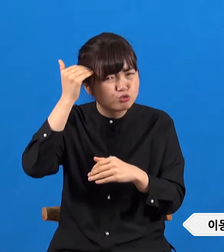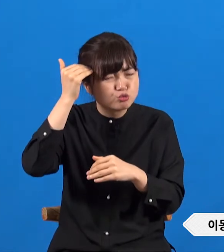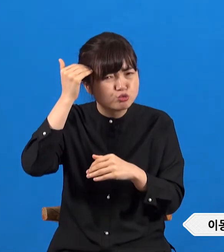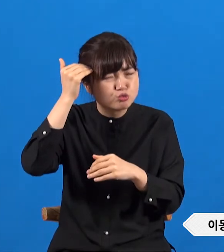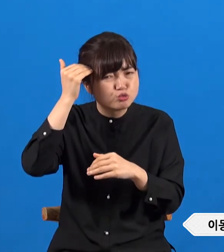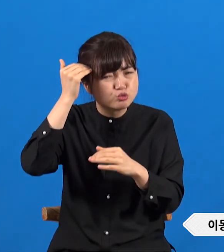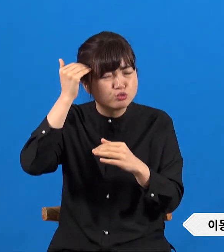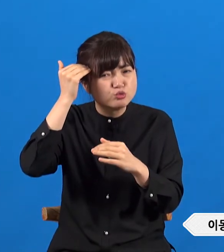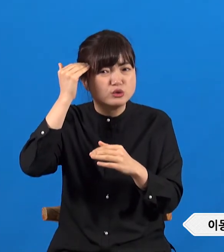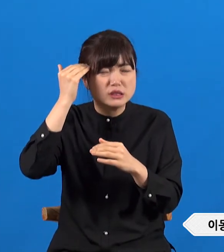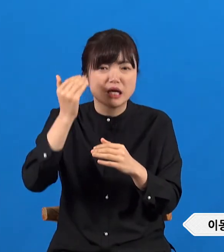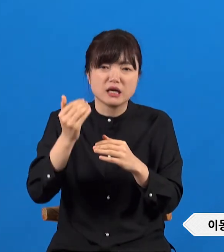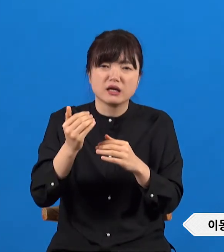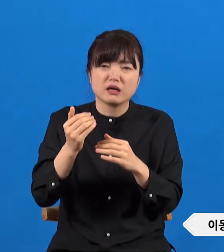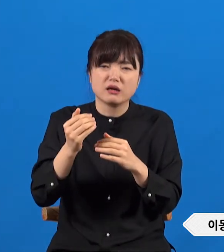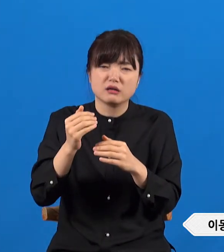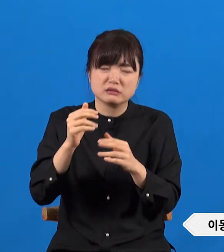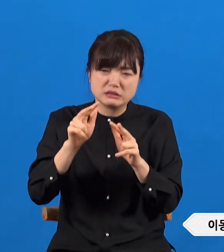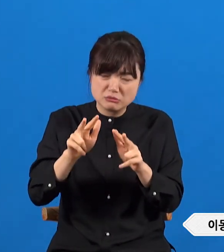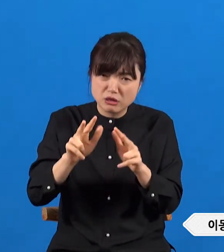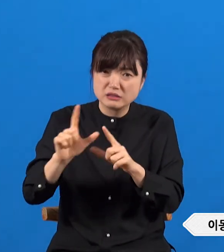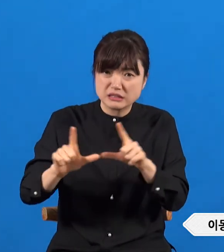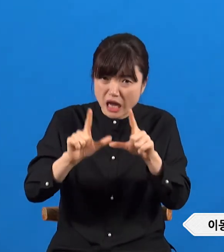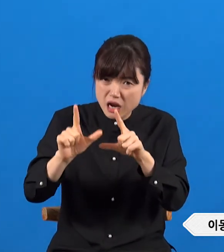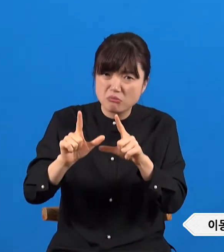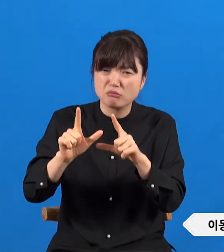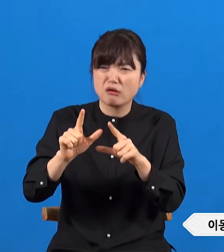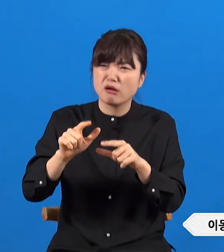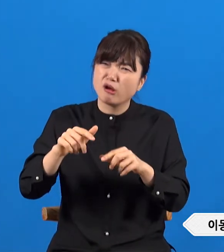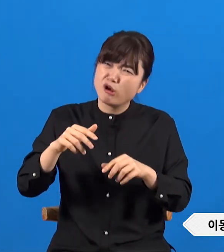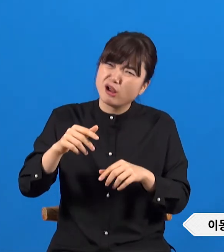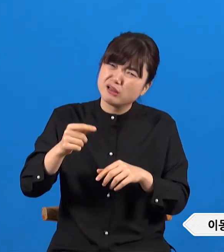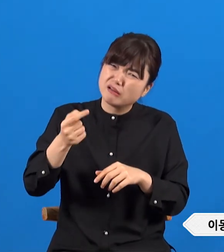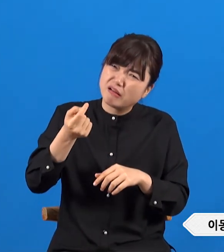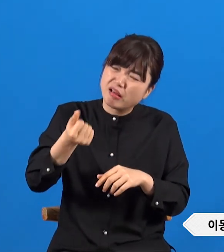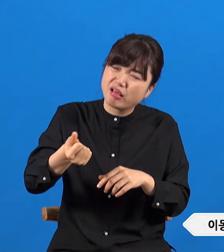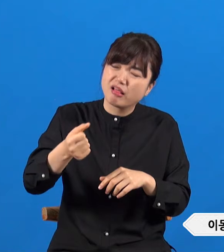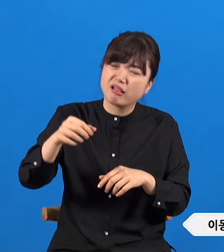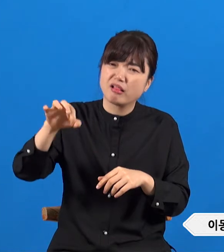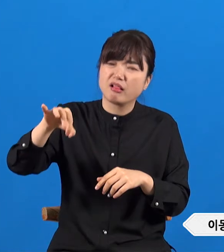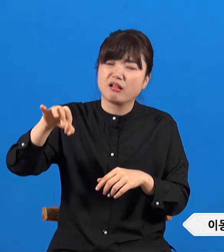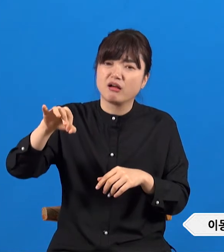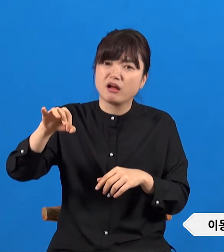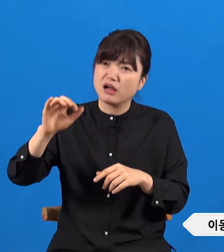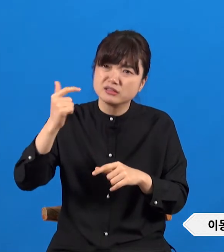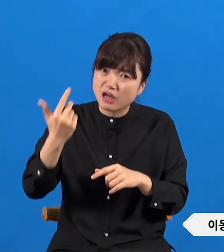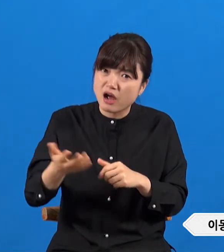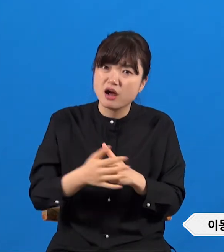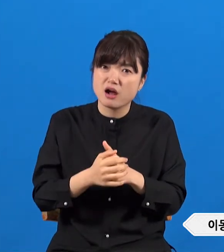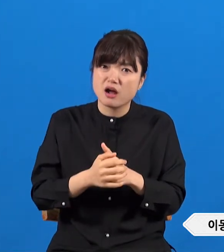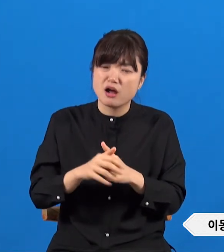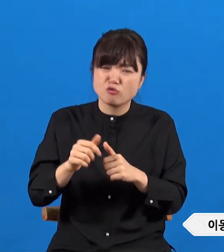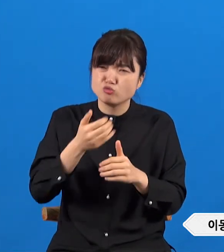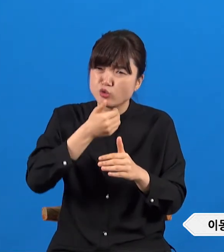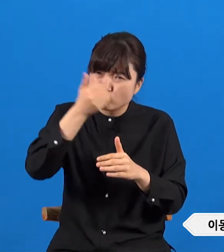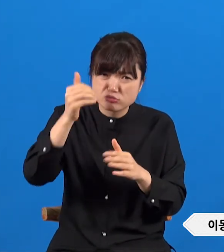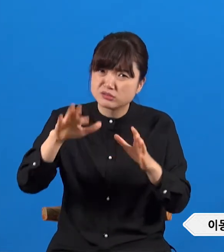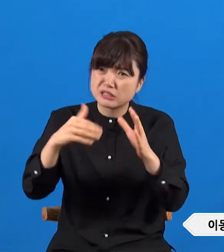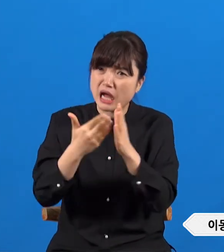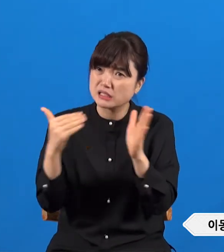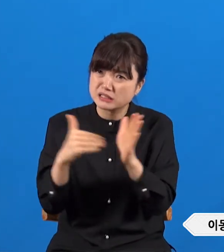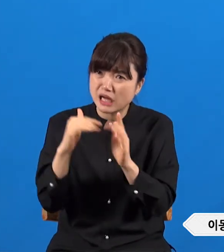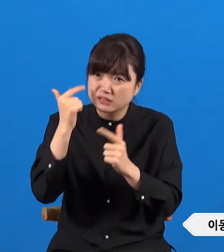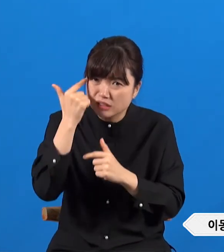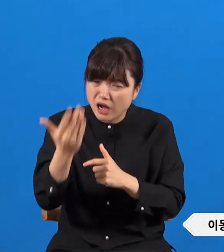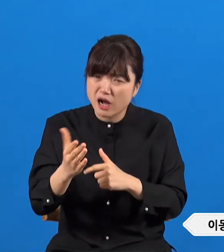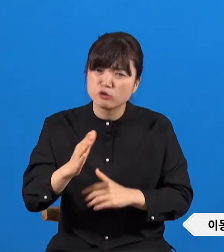배가 헤쳐왔던 삶의 지점이 겨우 여기까지인가, 이제 여기서 우리의 모든 꿈을 저버리는 것은